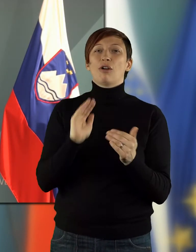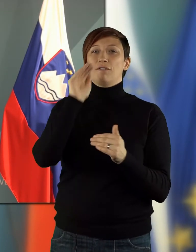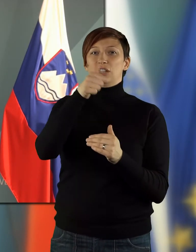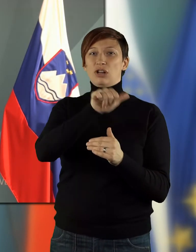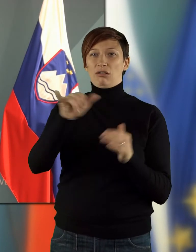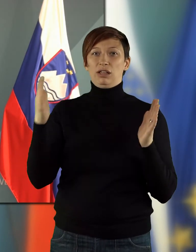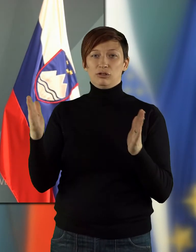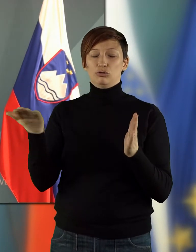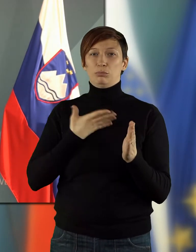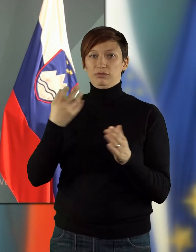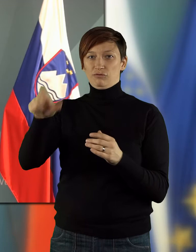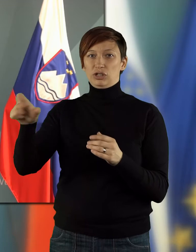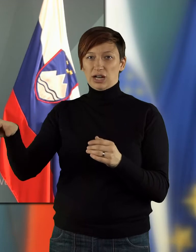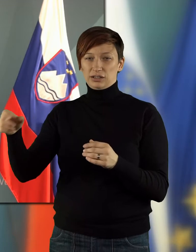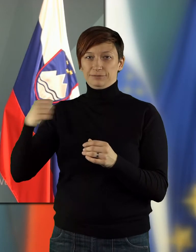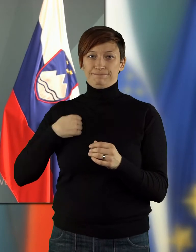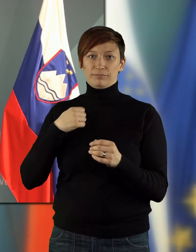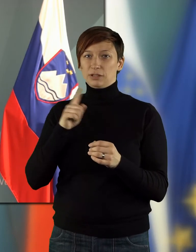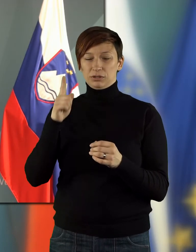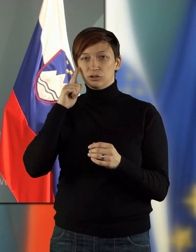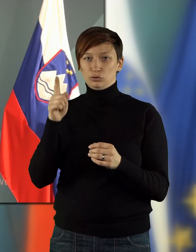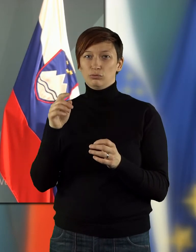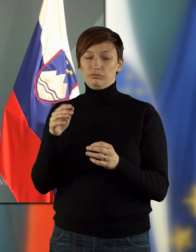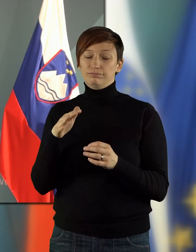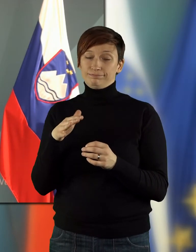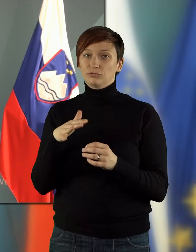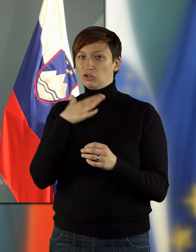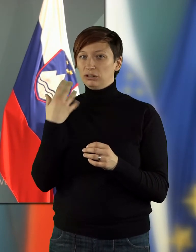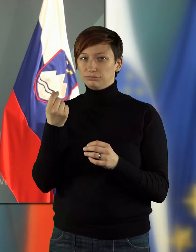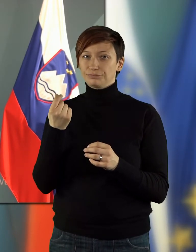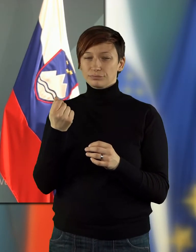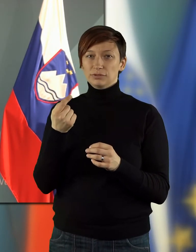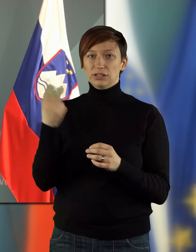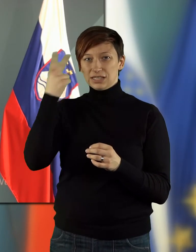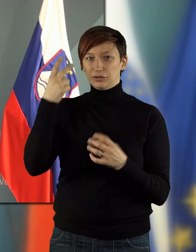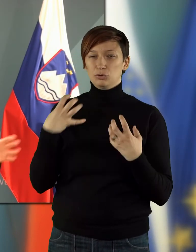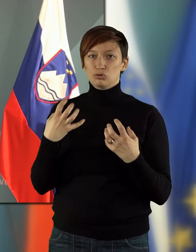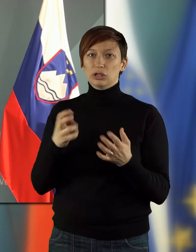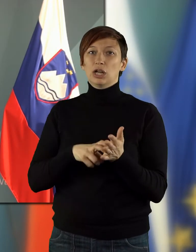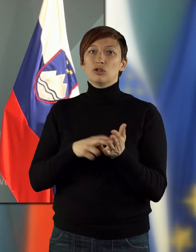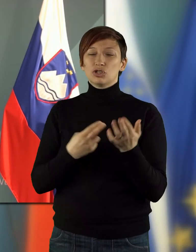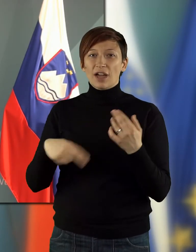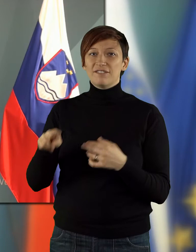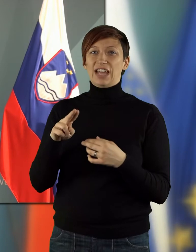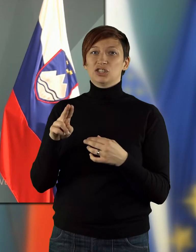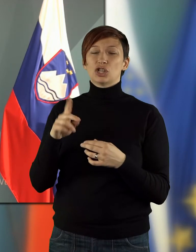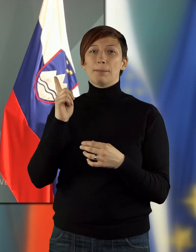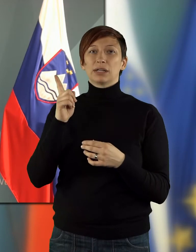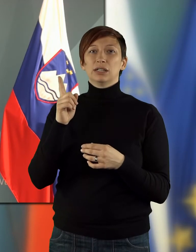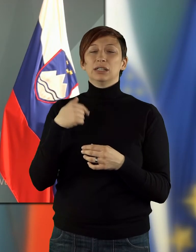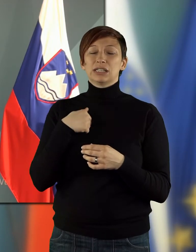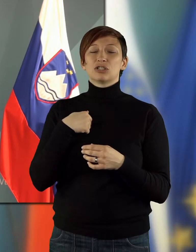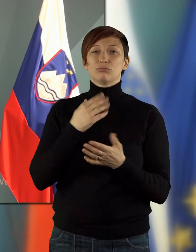3000 evrov več letno. Mislim, da to ni zanemarljiv znesek, seveda bi si vsi želeli še bistveno